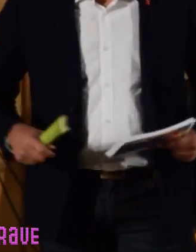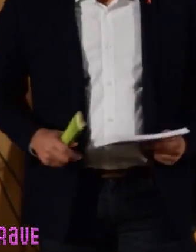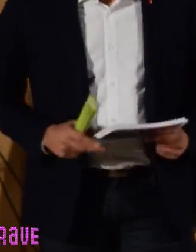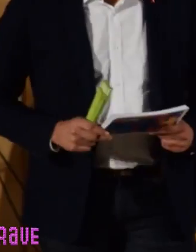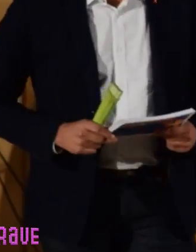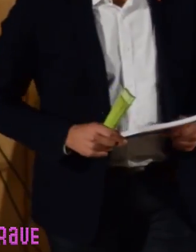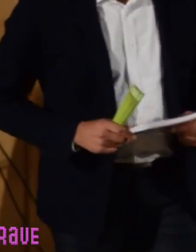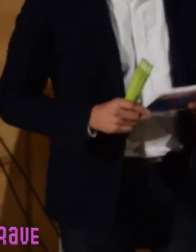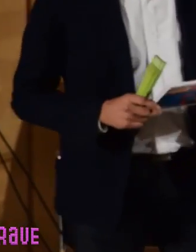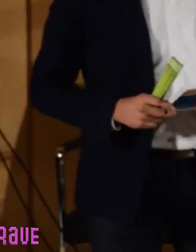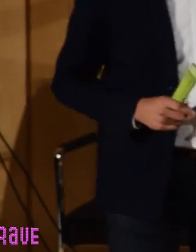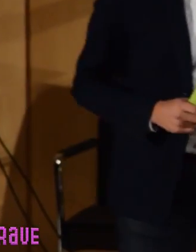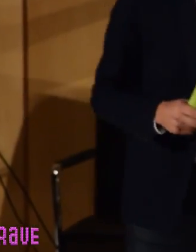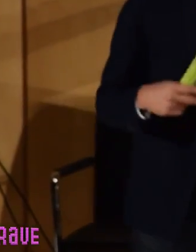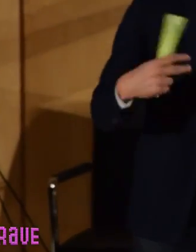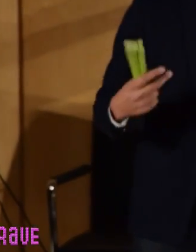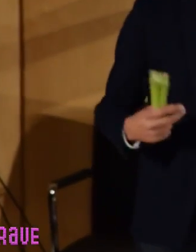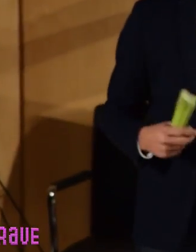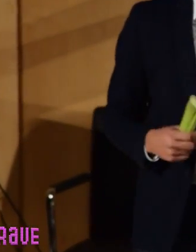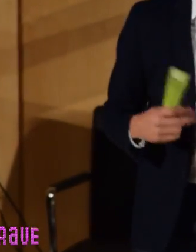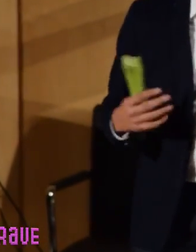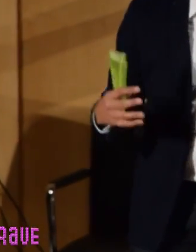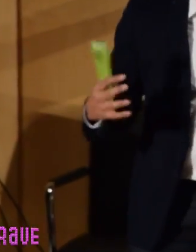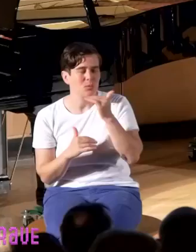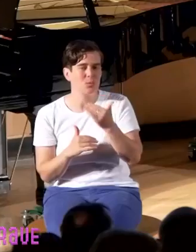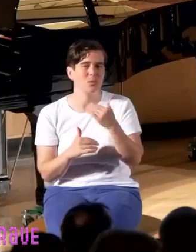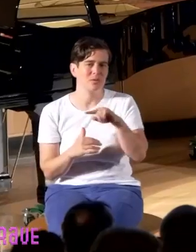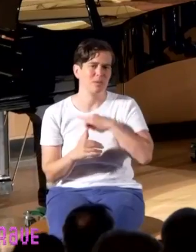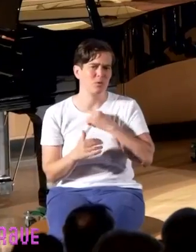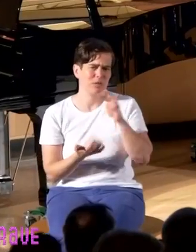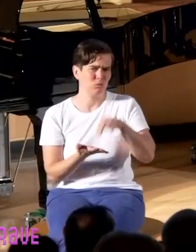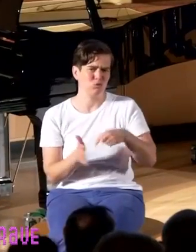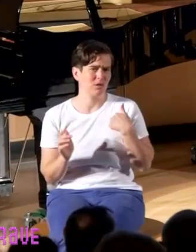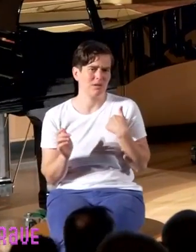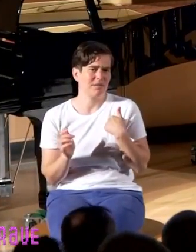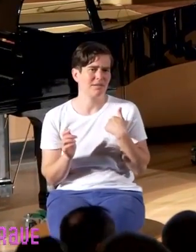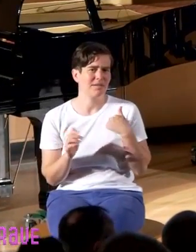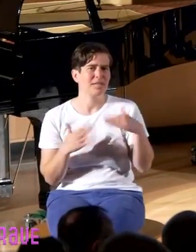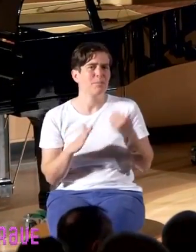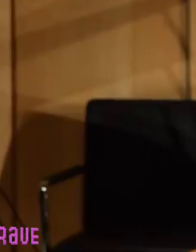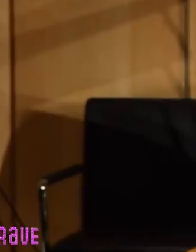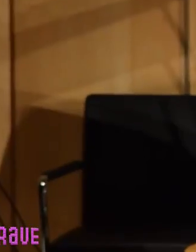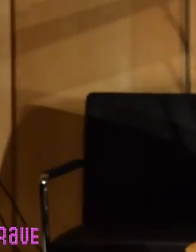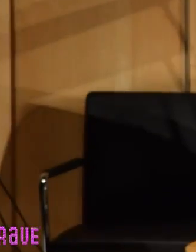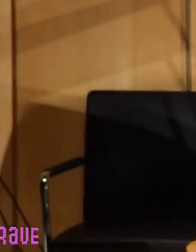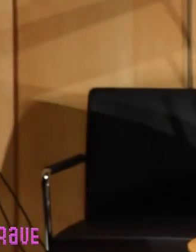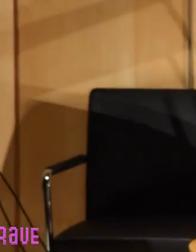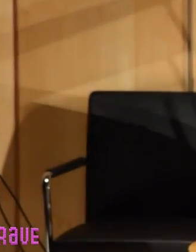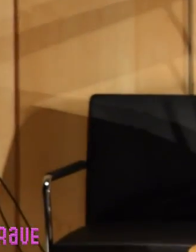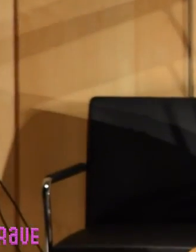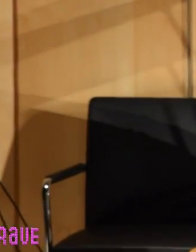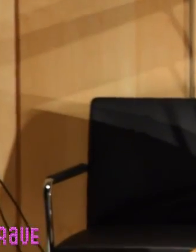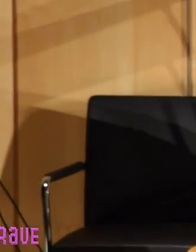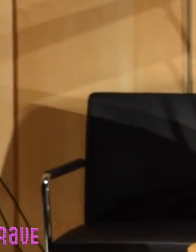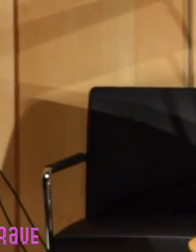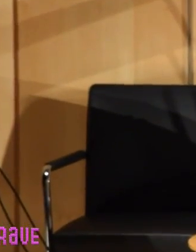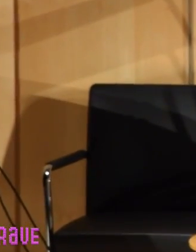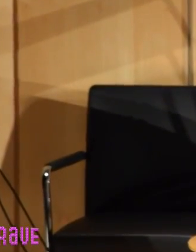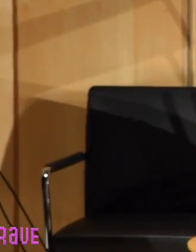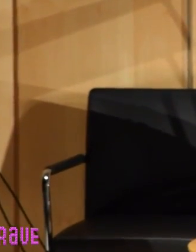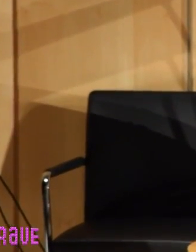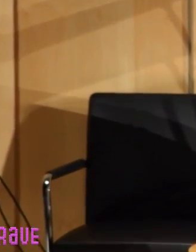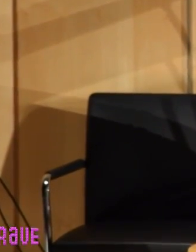Damit erstmal genug der salbungsvollen Worte von mir. Ich bin dafür ja eigentlich gar nicht zuständig. Dafür haben wir ja einen Vorstand und der kommt jetzt, um uns ganz offiziell